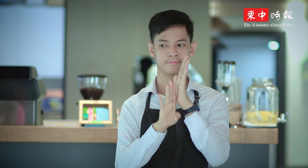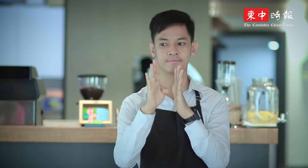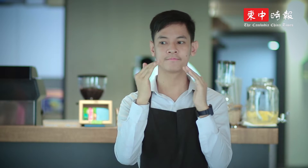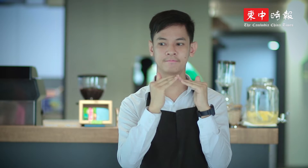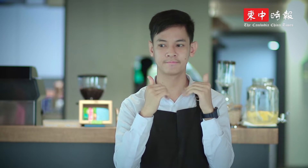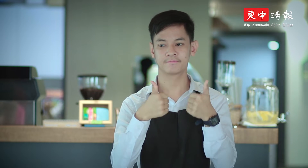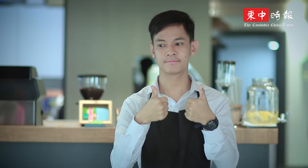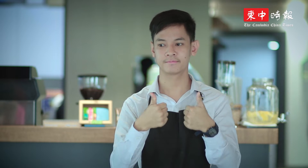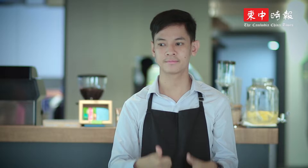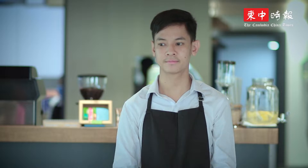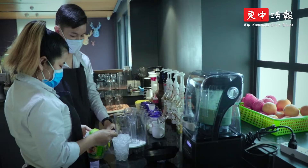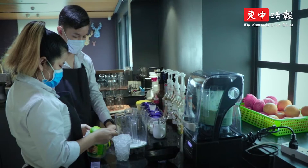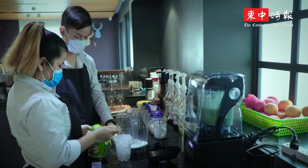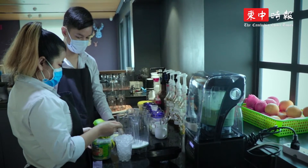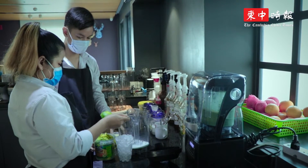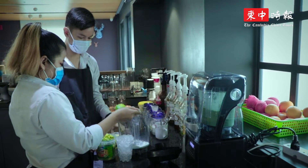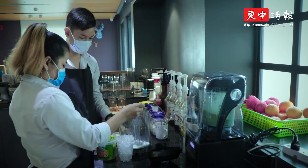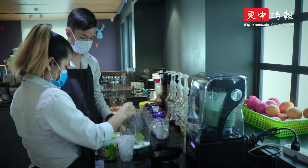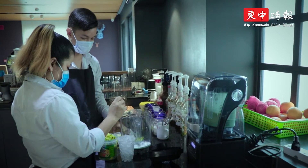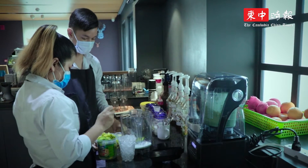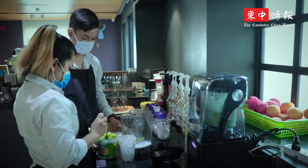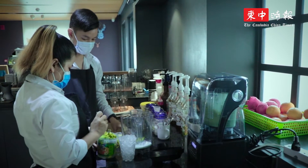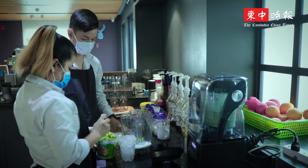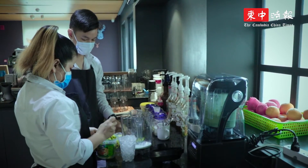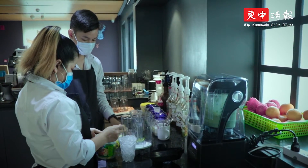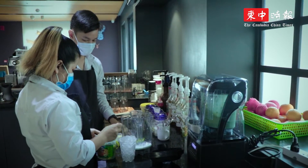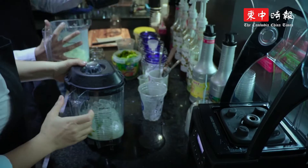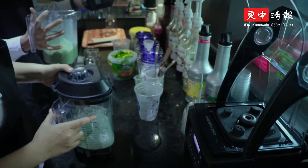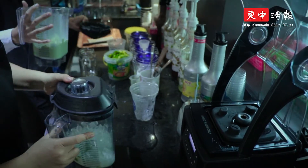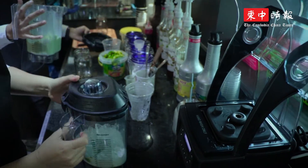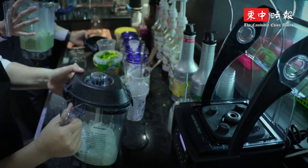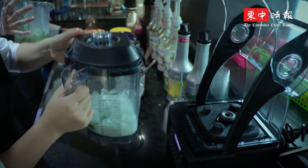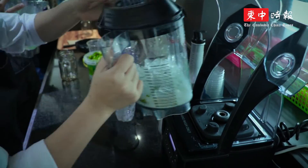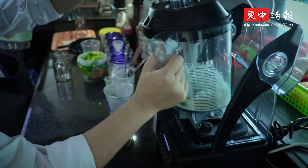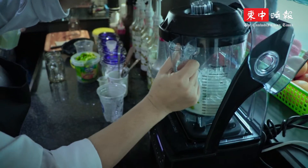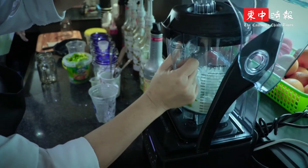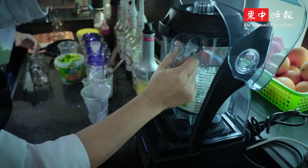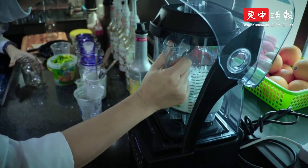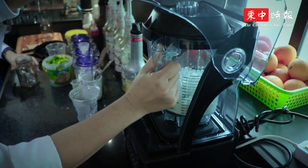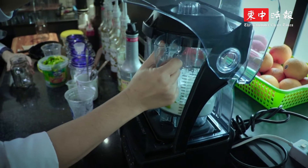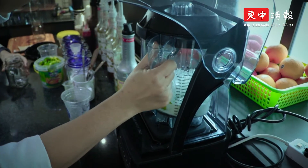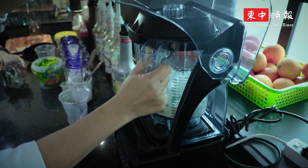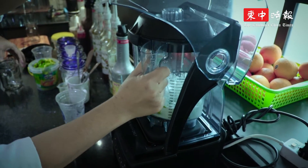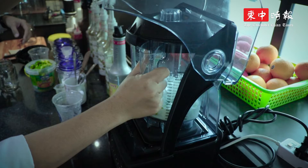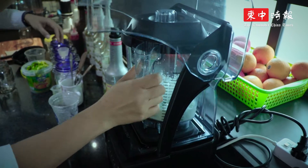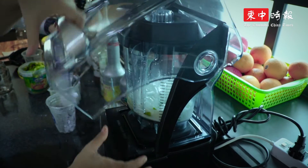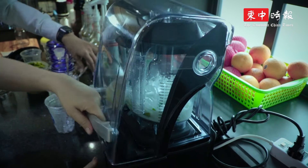虽说我是残疾人，但我做到了，所以不要因为别人的歧视而有自卑感。